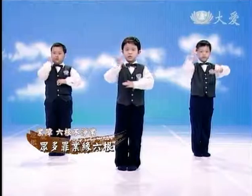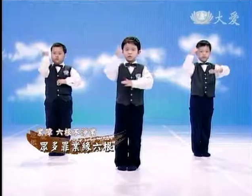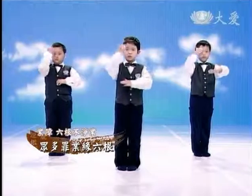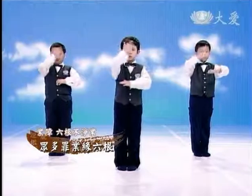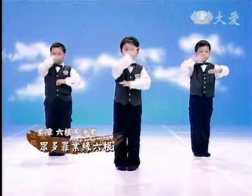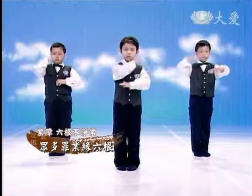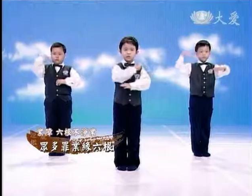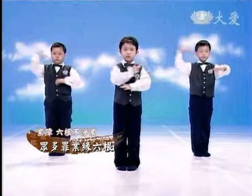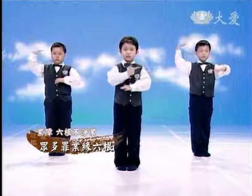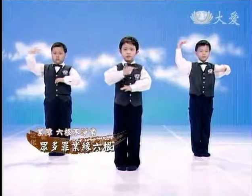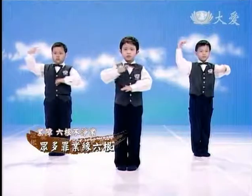根，